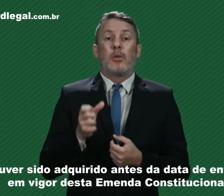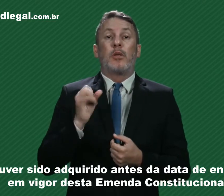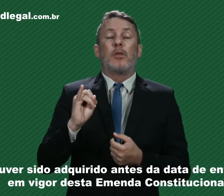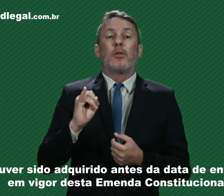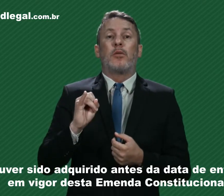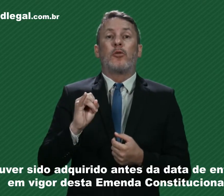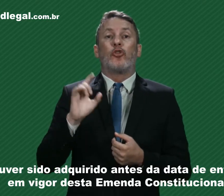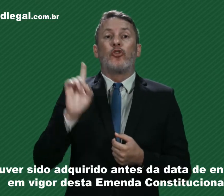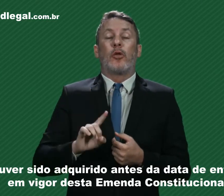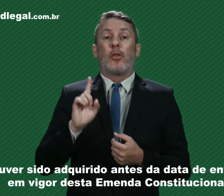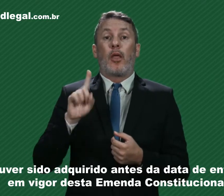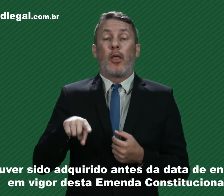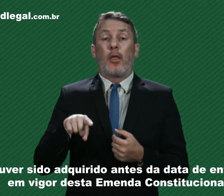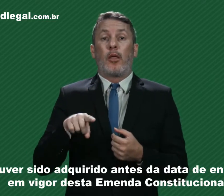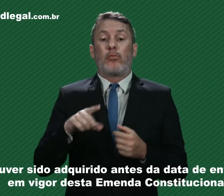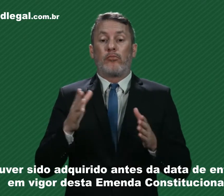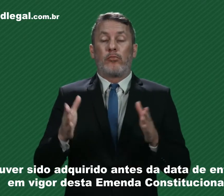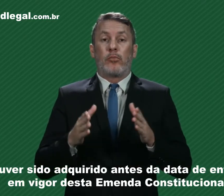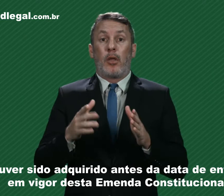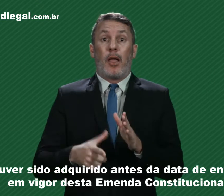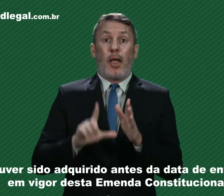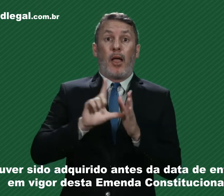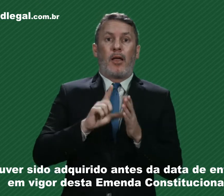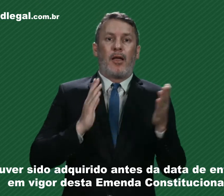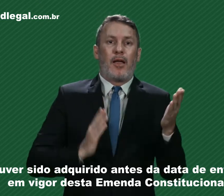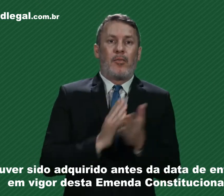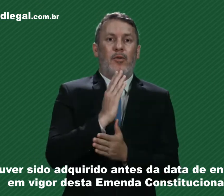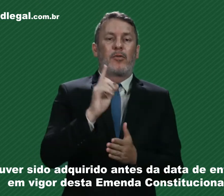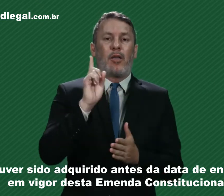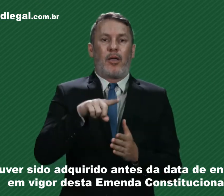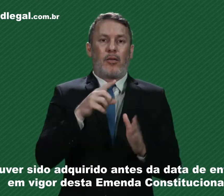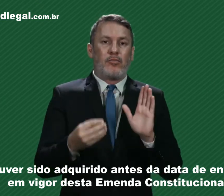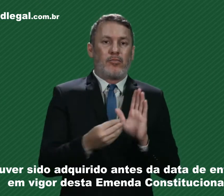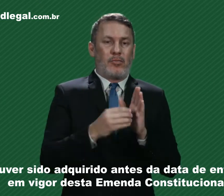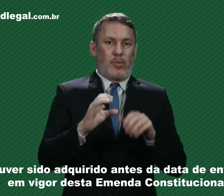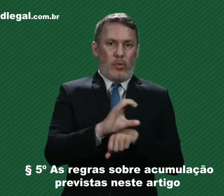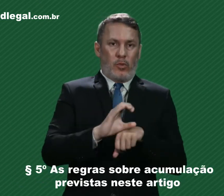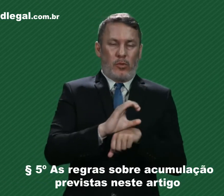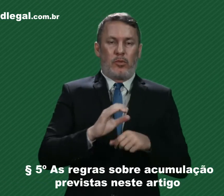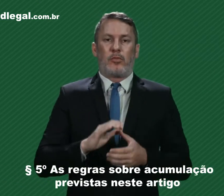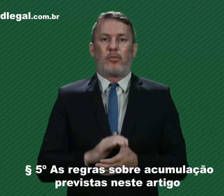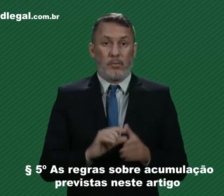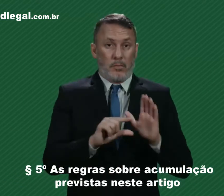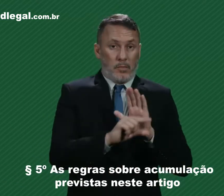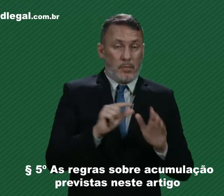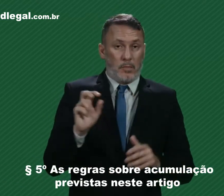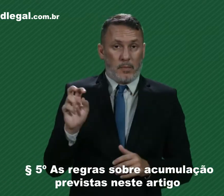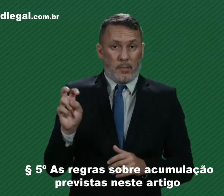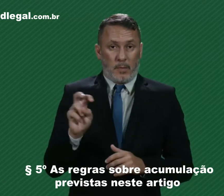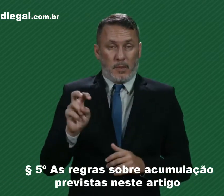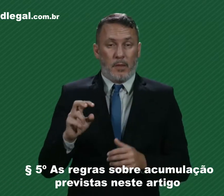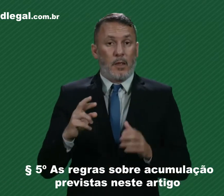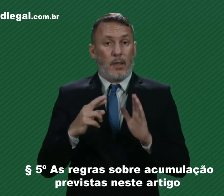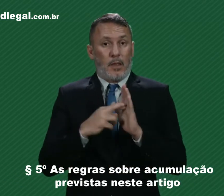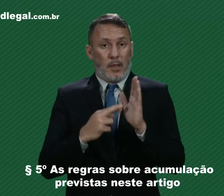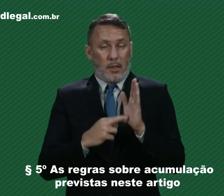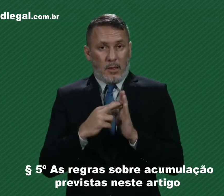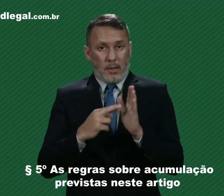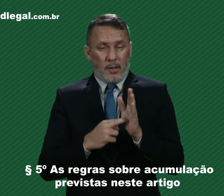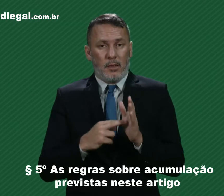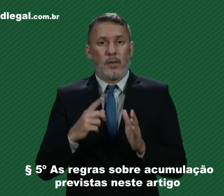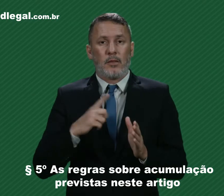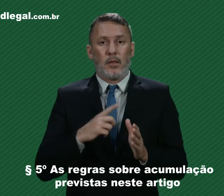sido adquirido antes da data de entrada em vigor desta emenda constitucional. Parágrafo 5º. As regras